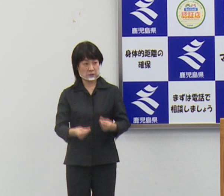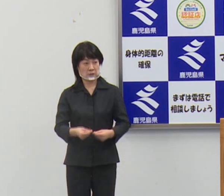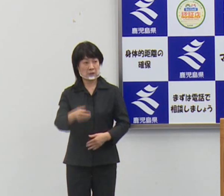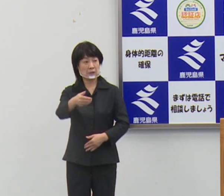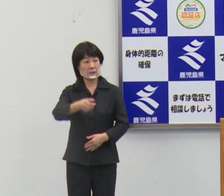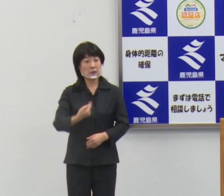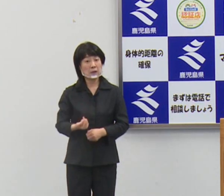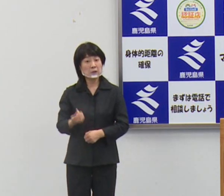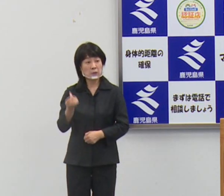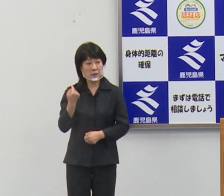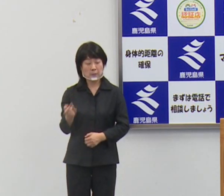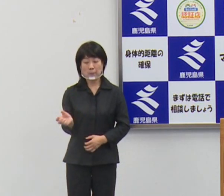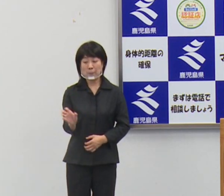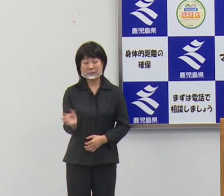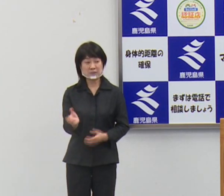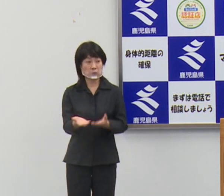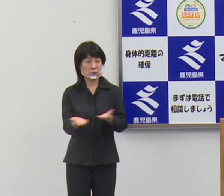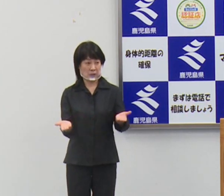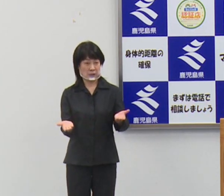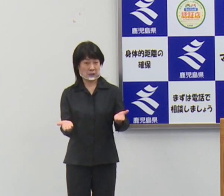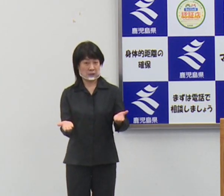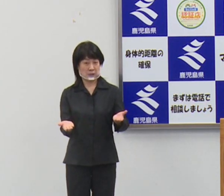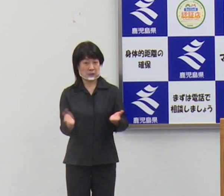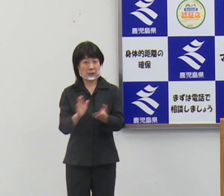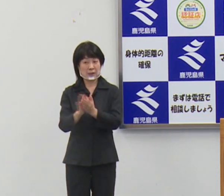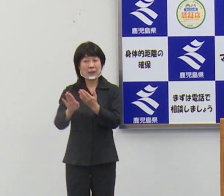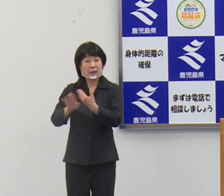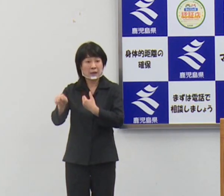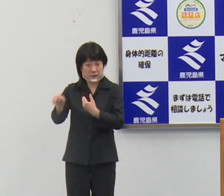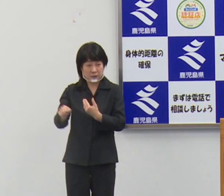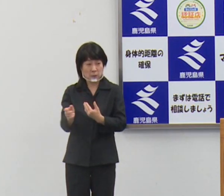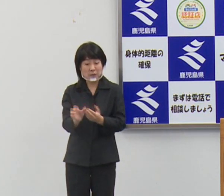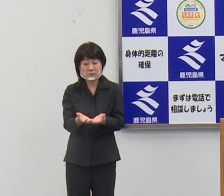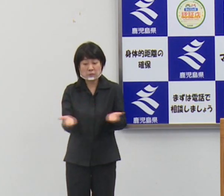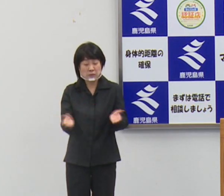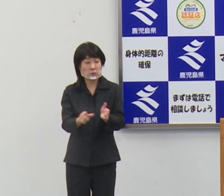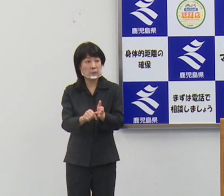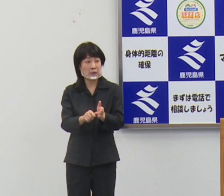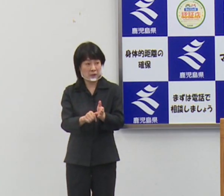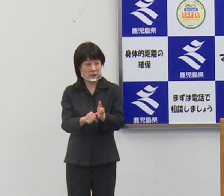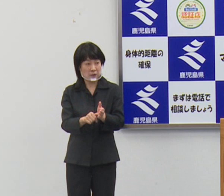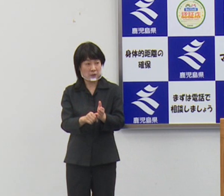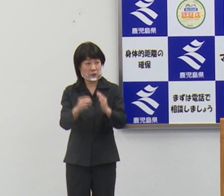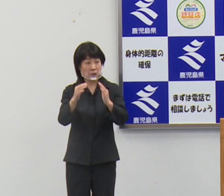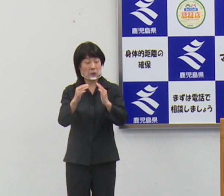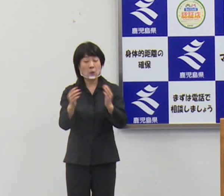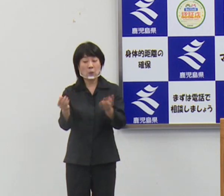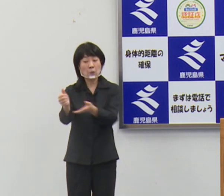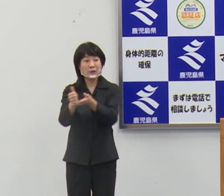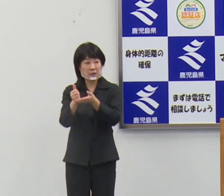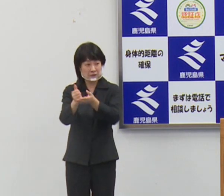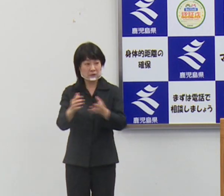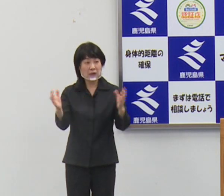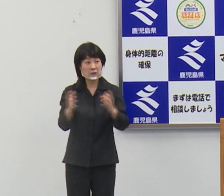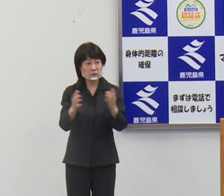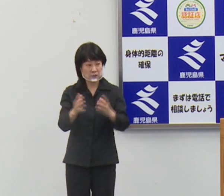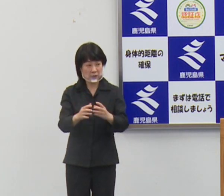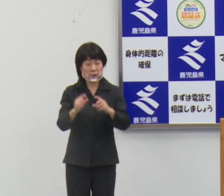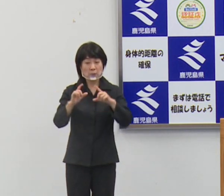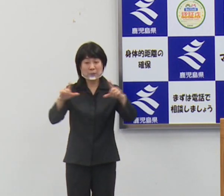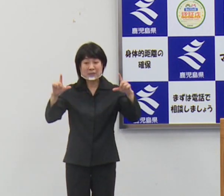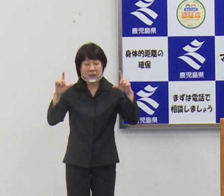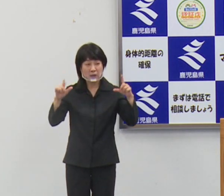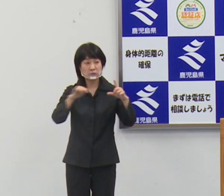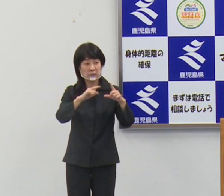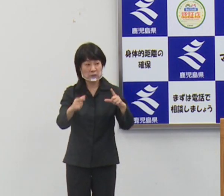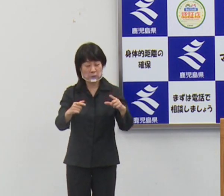去年確かパチンコ屋のパチンコ県外でパチンコ店の公表の時に逆にお客さんを集める宣伝しているようなものだというような議論もあ